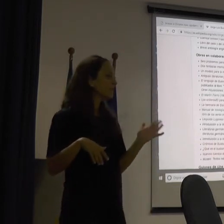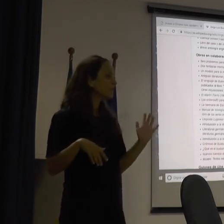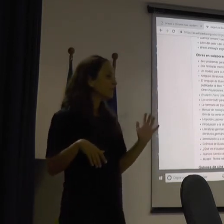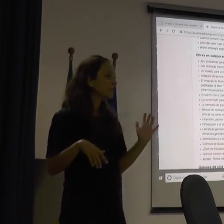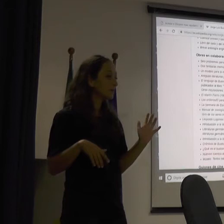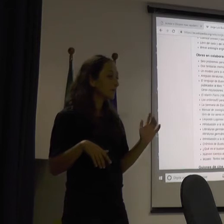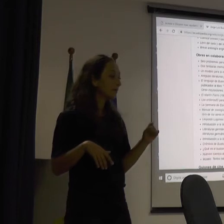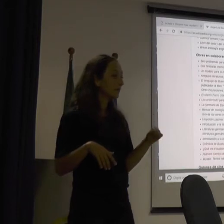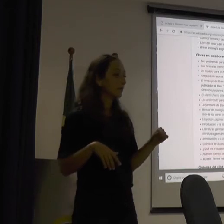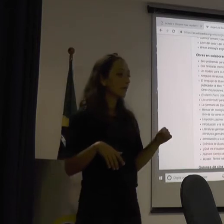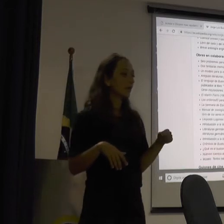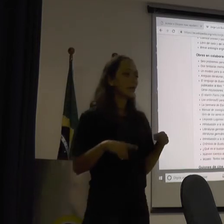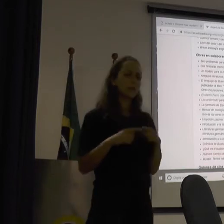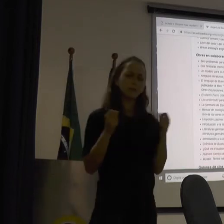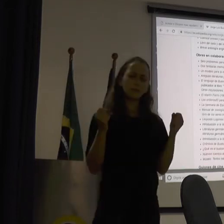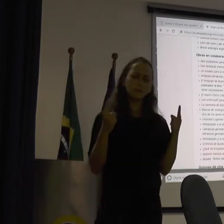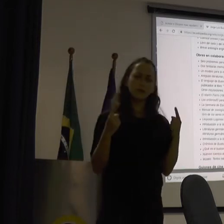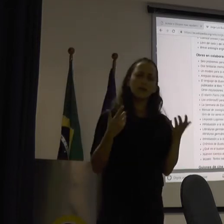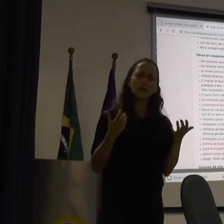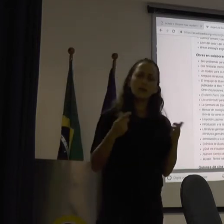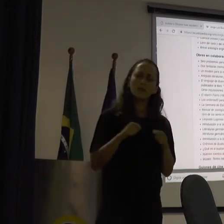nas livrarias, está esgotado.